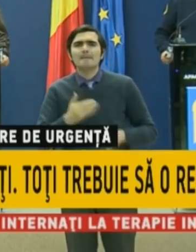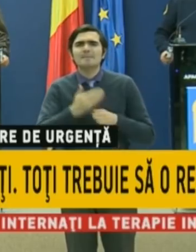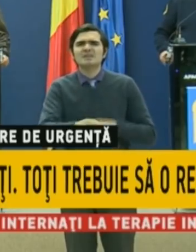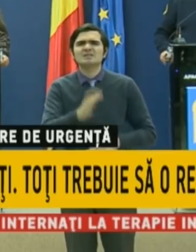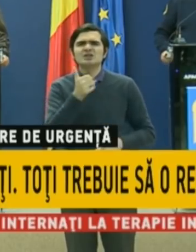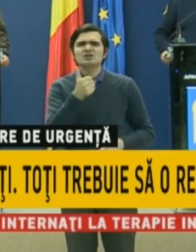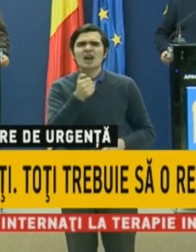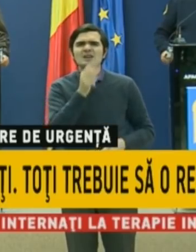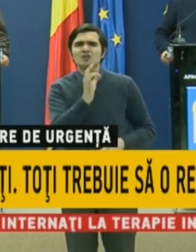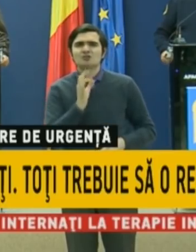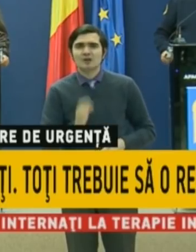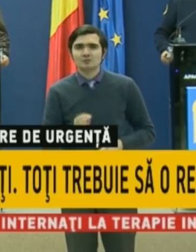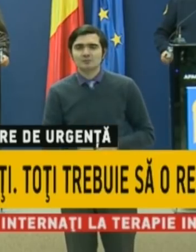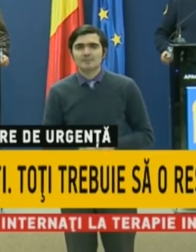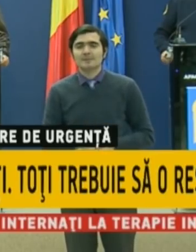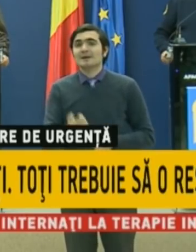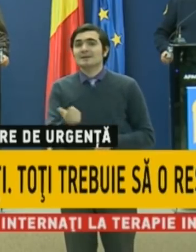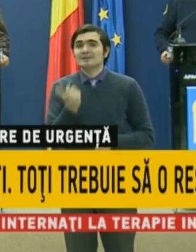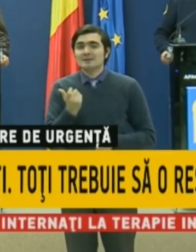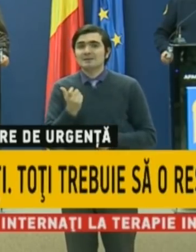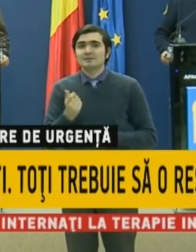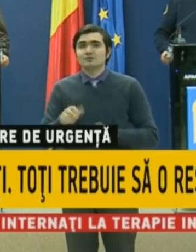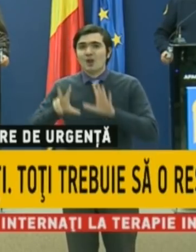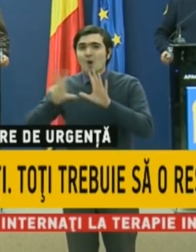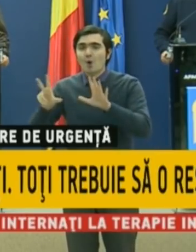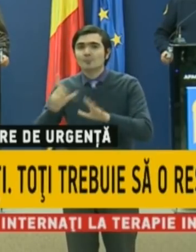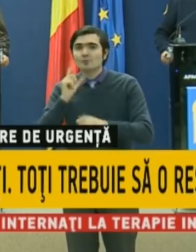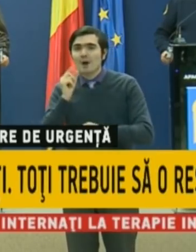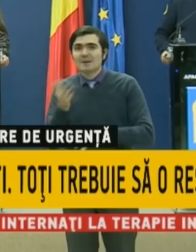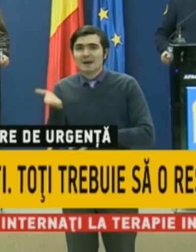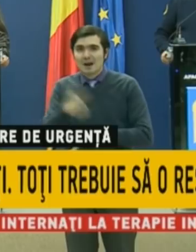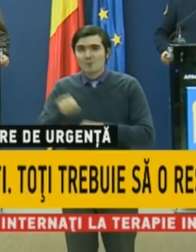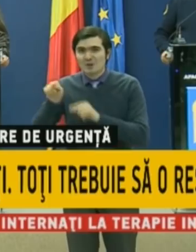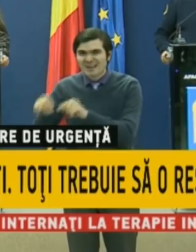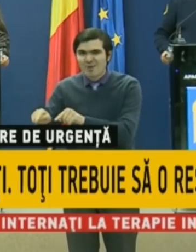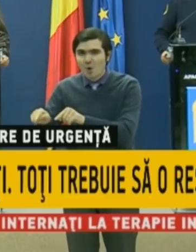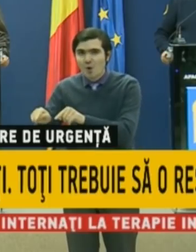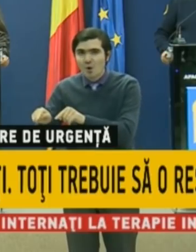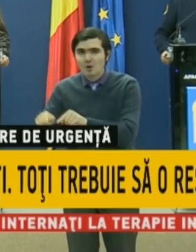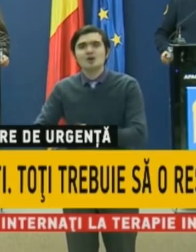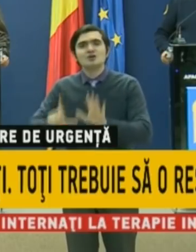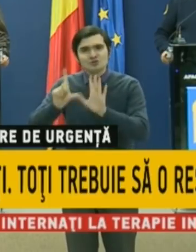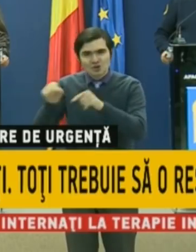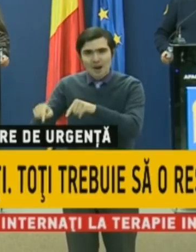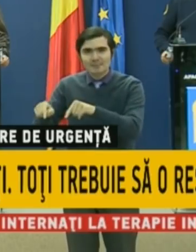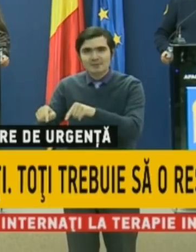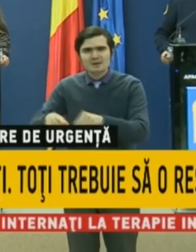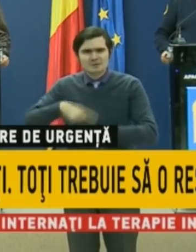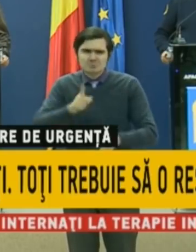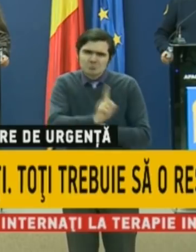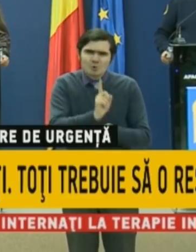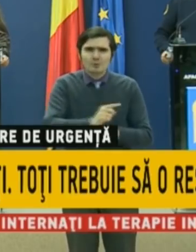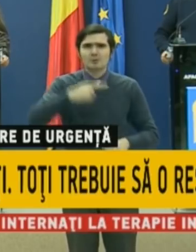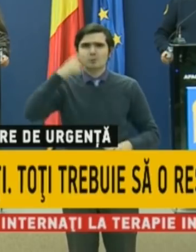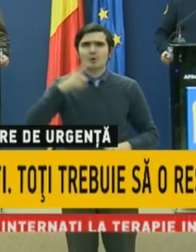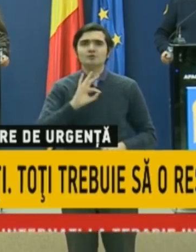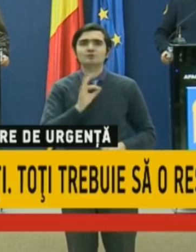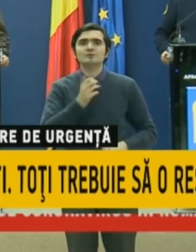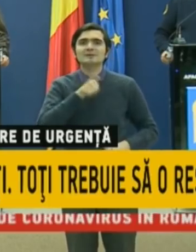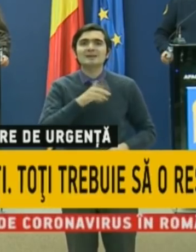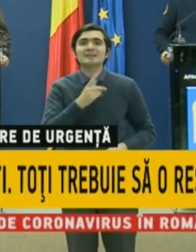Iar din totalul de 8 pacienți decedați, 7 sunt tot din orașul Țăndărei. Vă